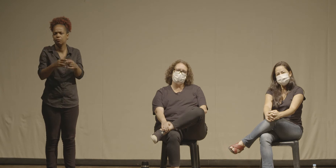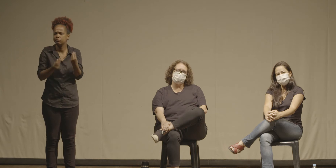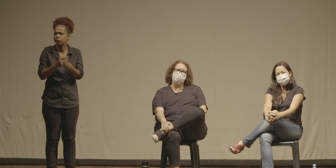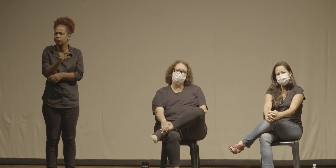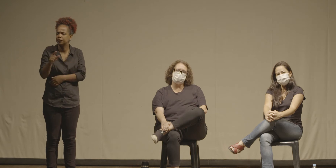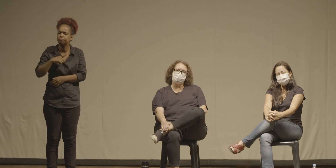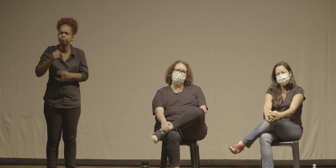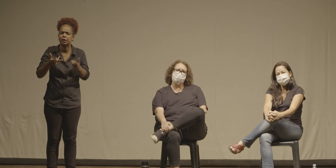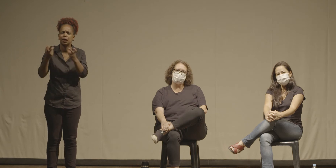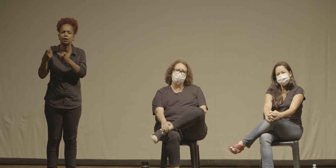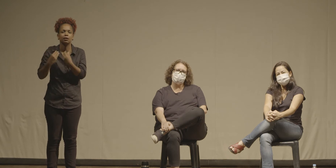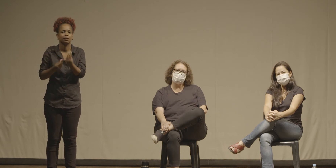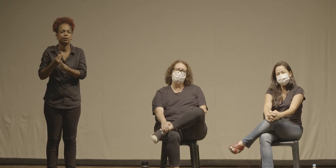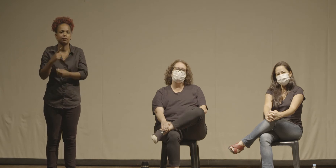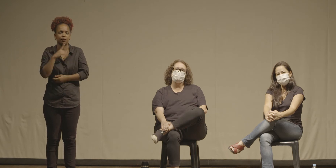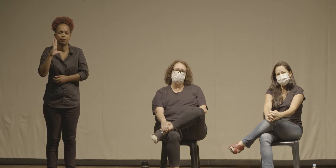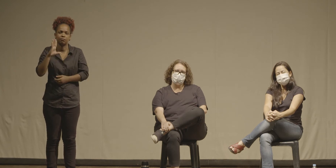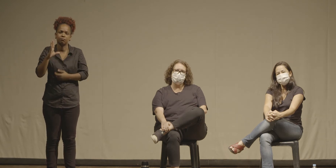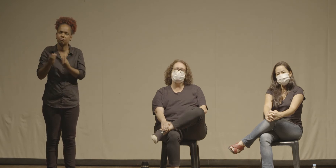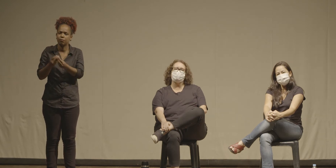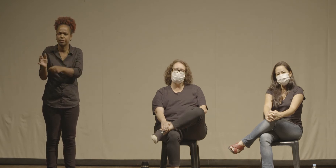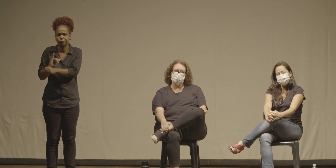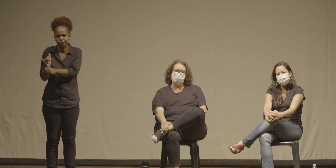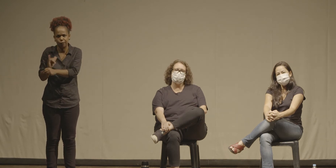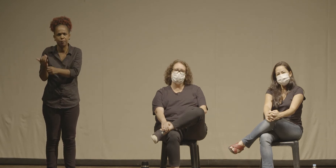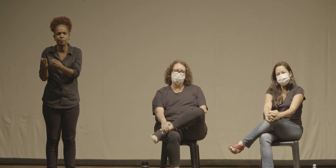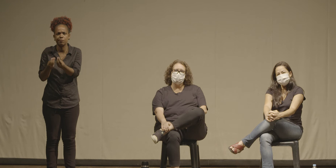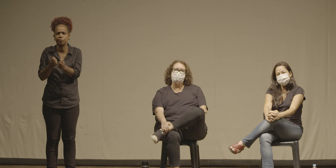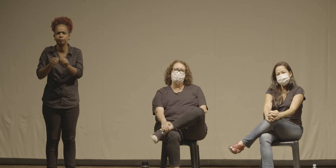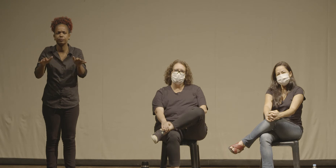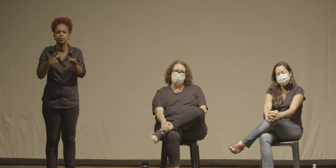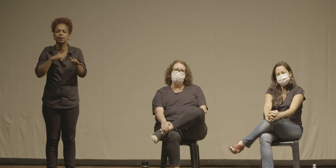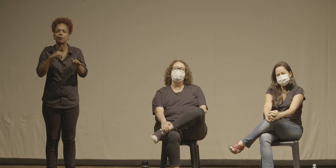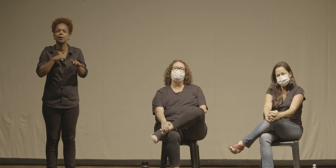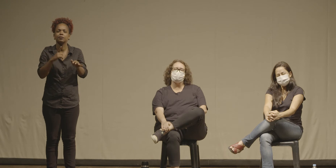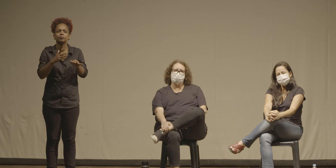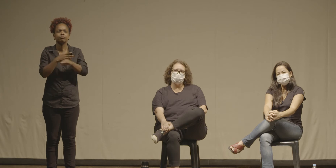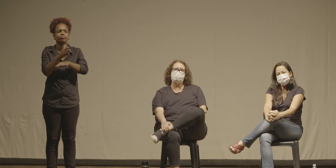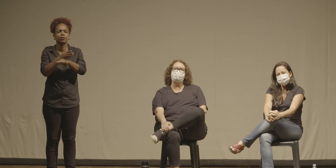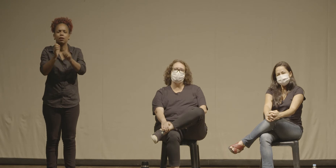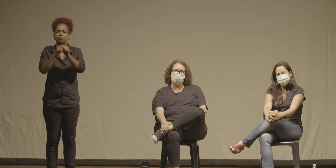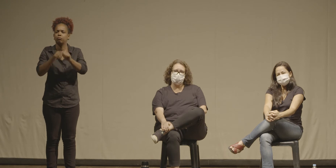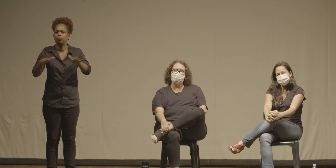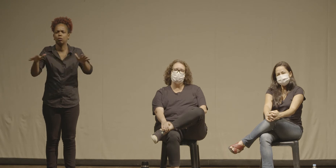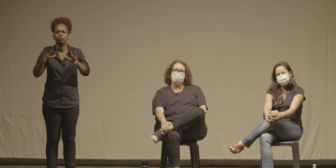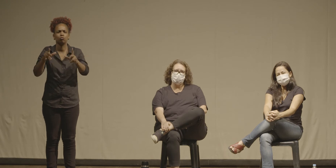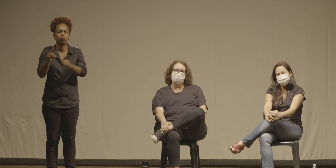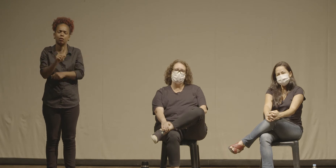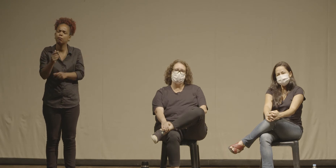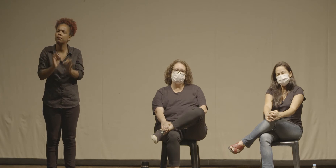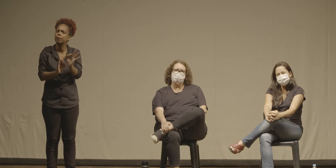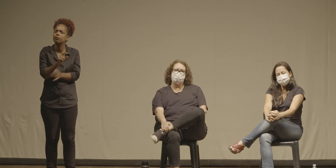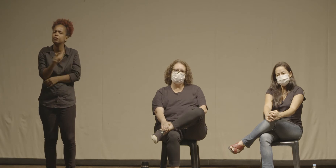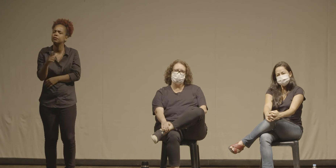é que vocês veem essa questão da distribuição, né? Porque tem o YouTube e tal, mas se você bota lá não tem esse alcance todo. Queria saber de vocês como é que foi